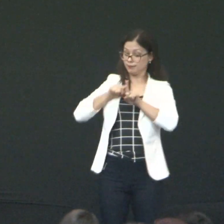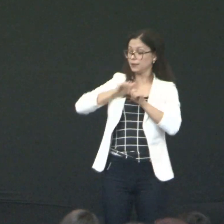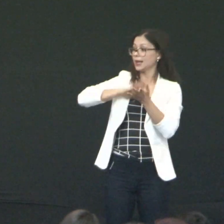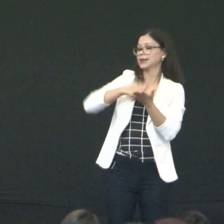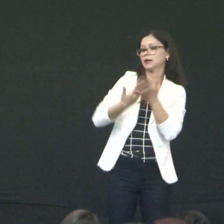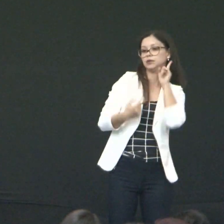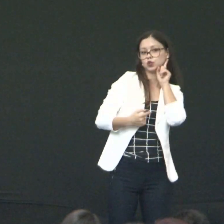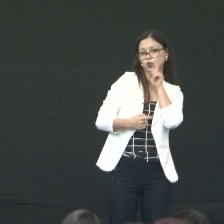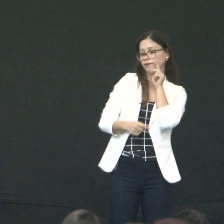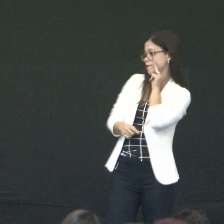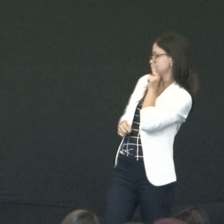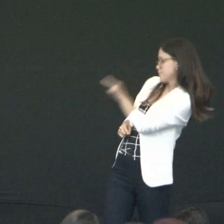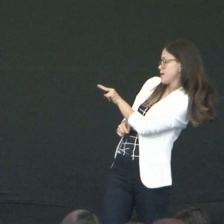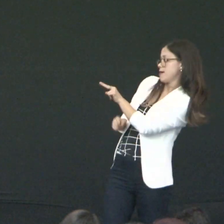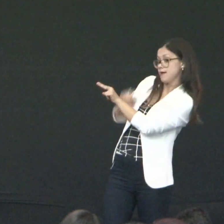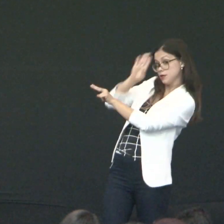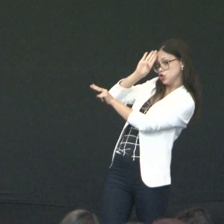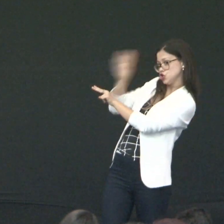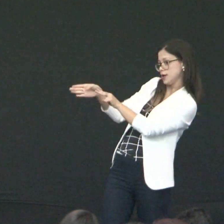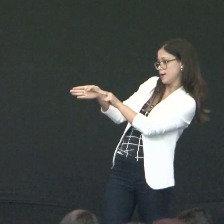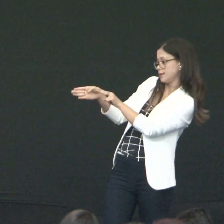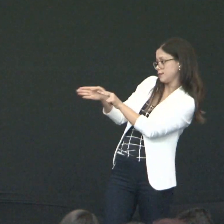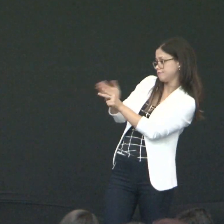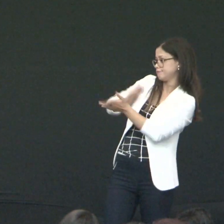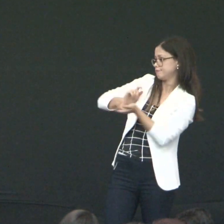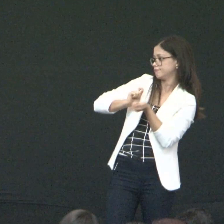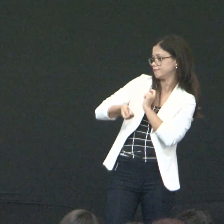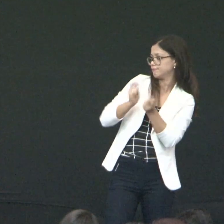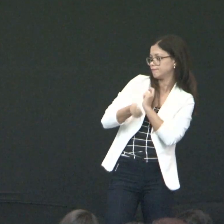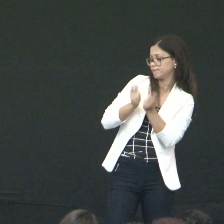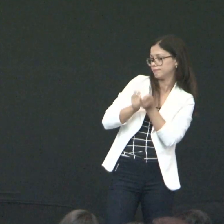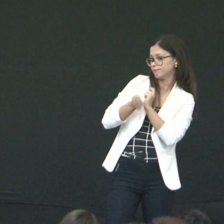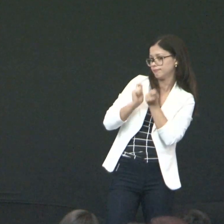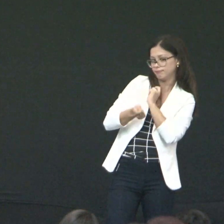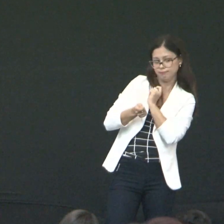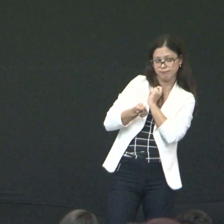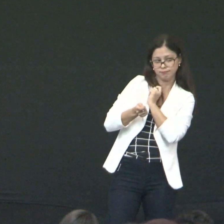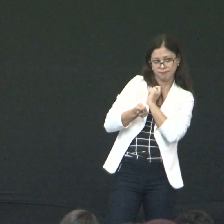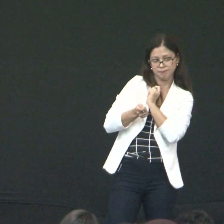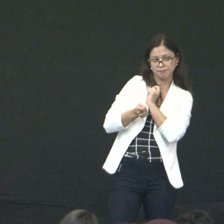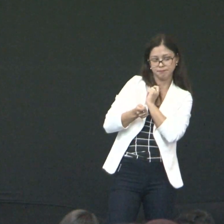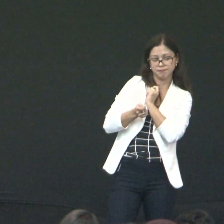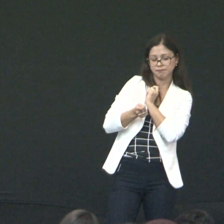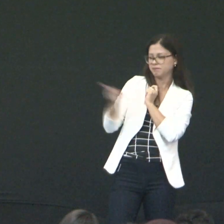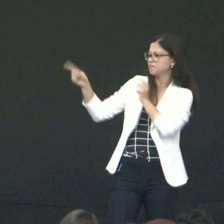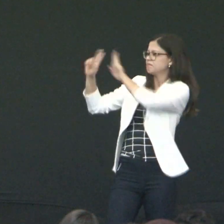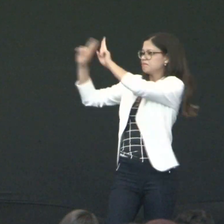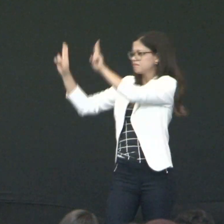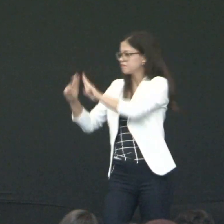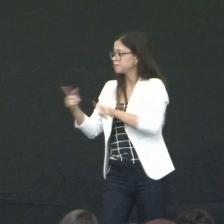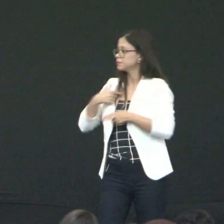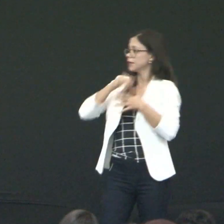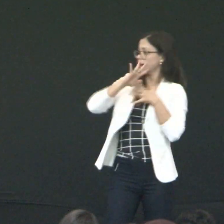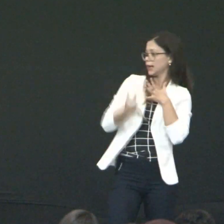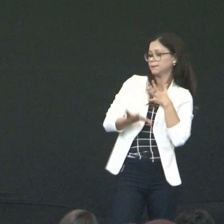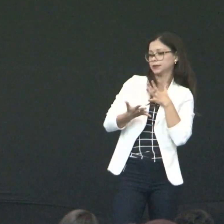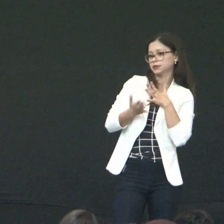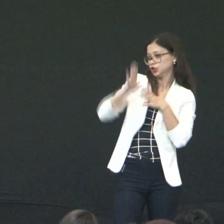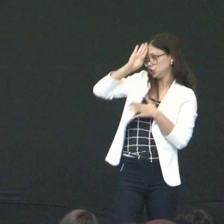um palestrante e o intérprete surdo que olha diretamente e faz a interpretação em tempo real. Então, o